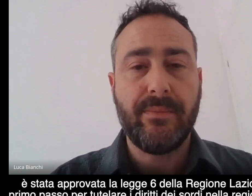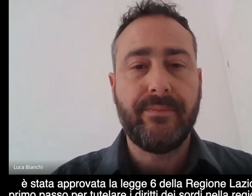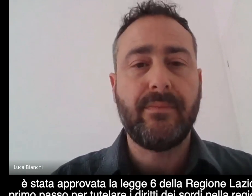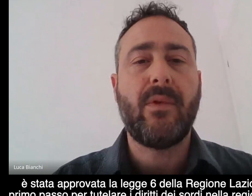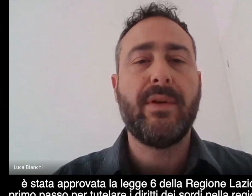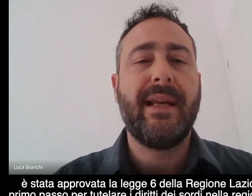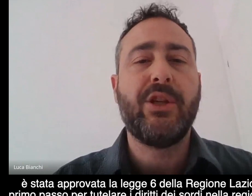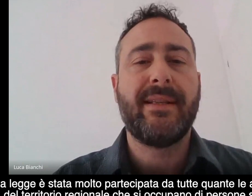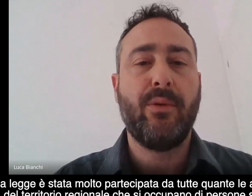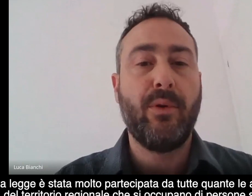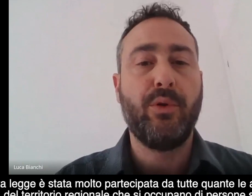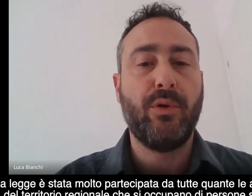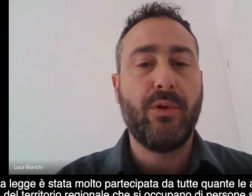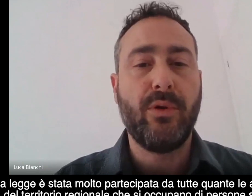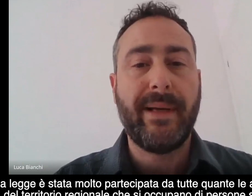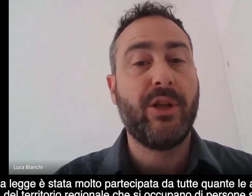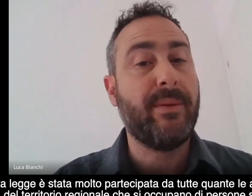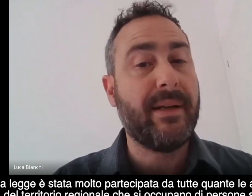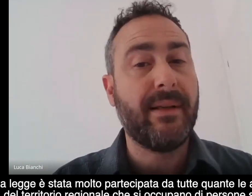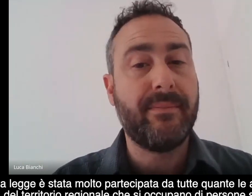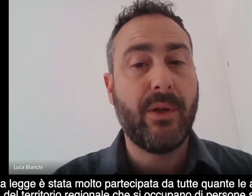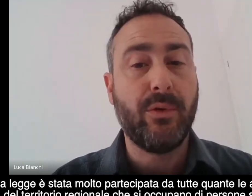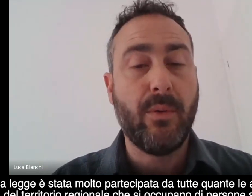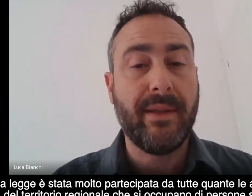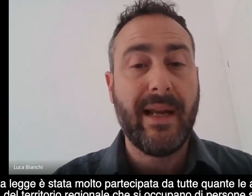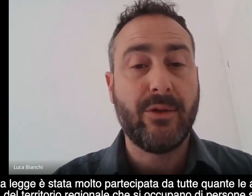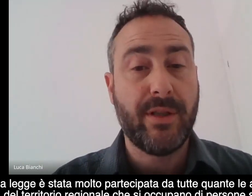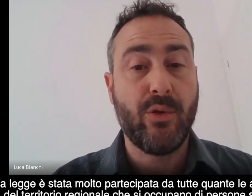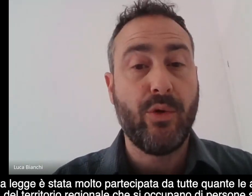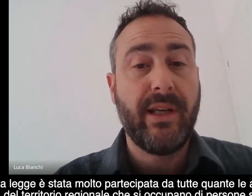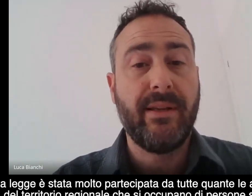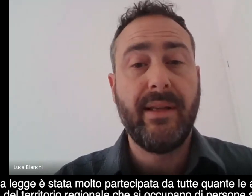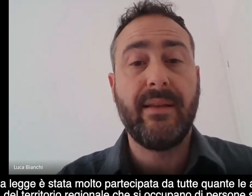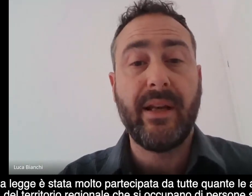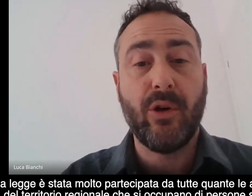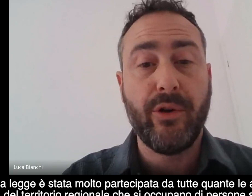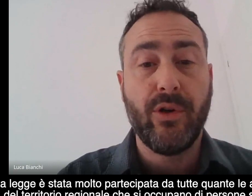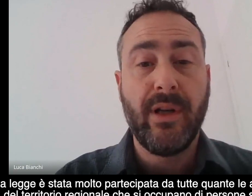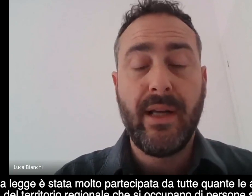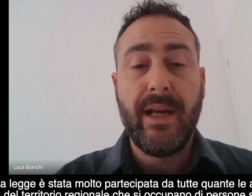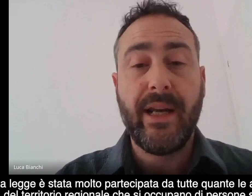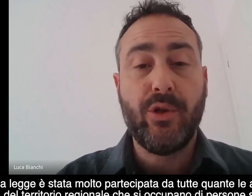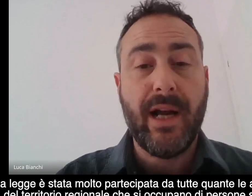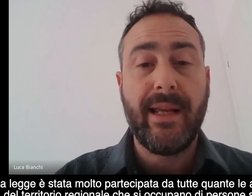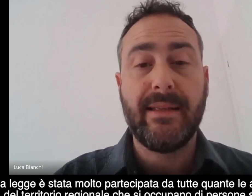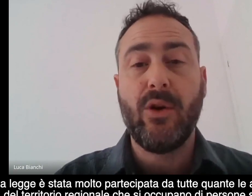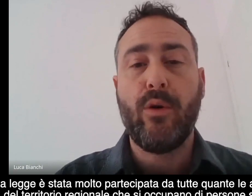questa legge è stato molto partecipata da tutte quante le associazioni del territorio regionale che si occupano